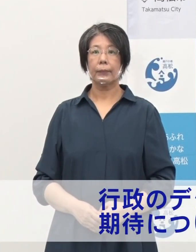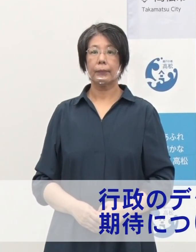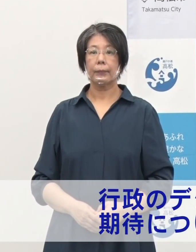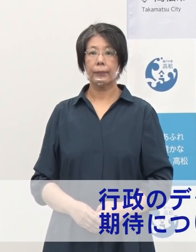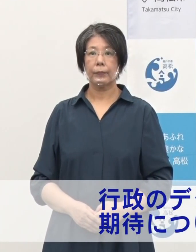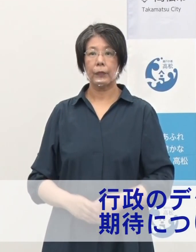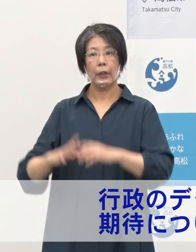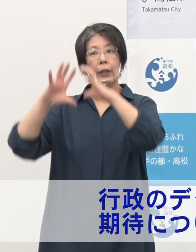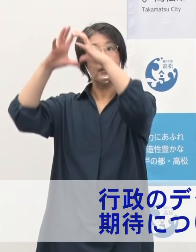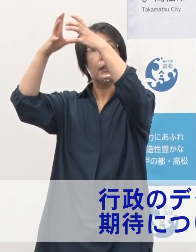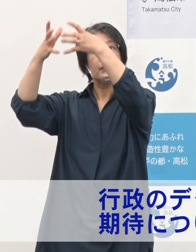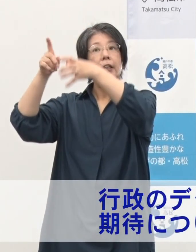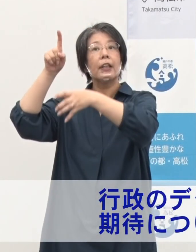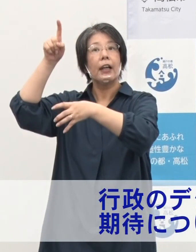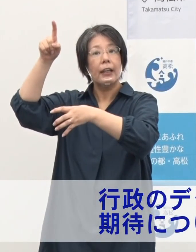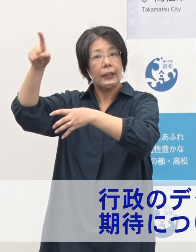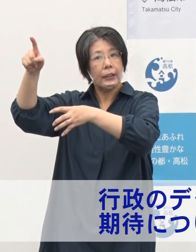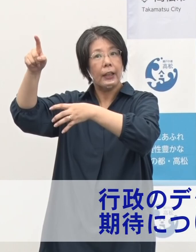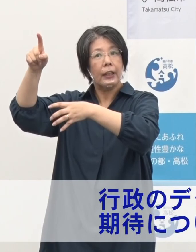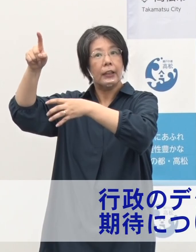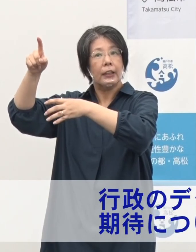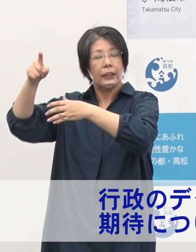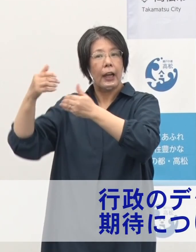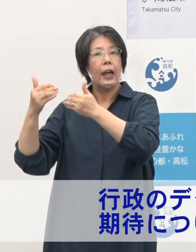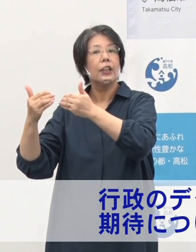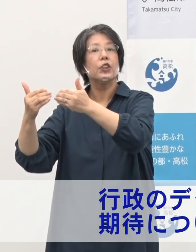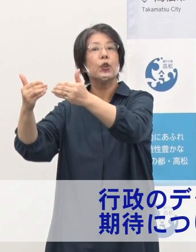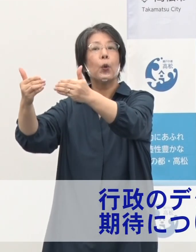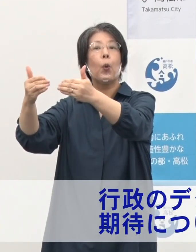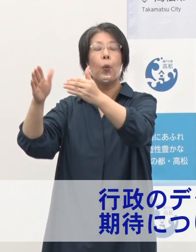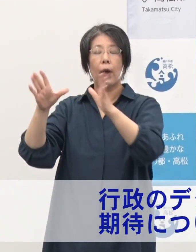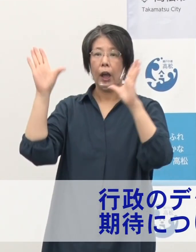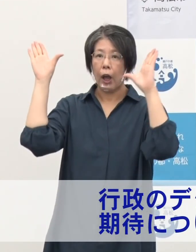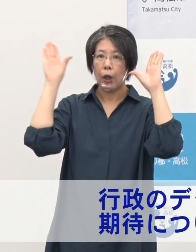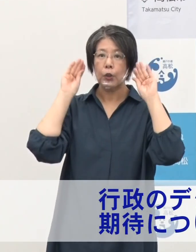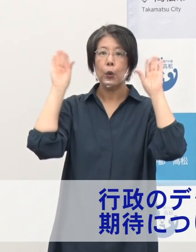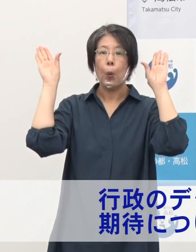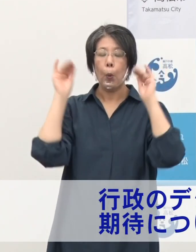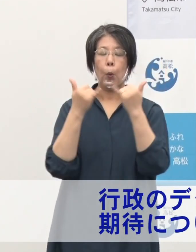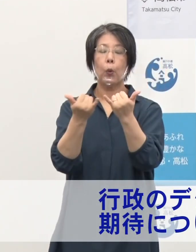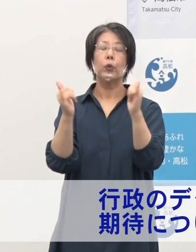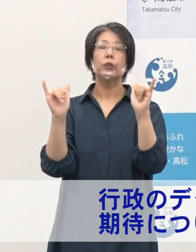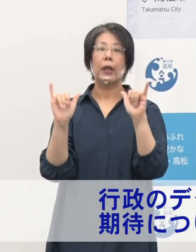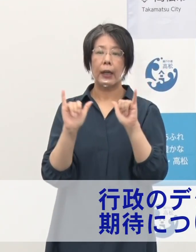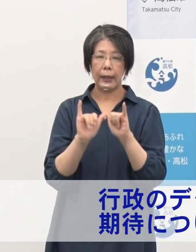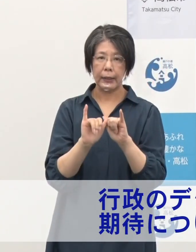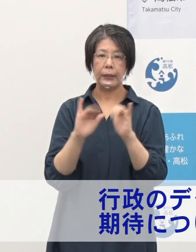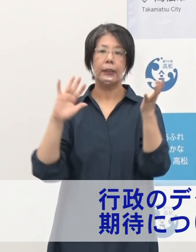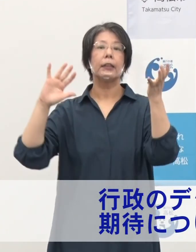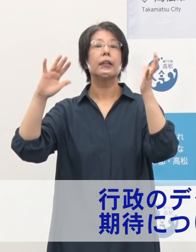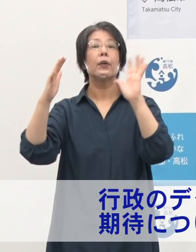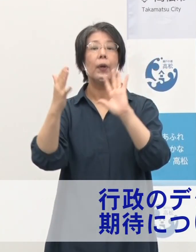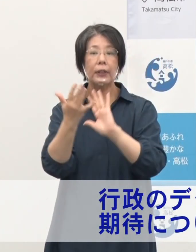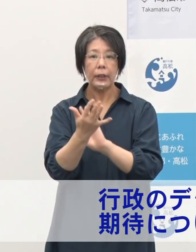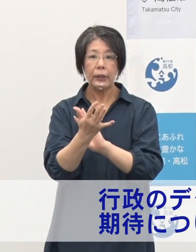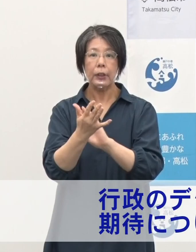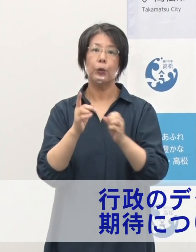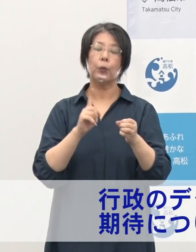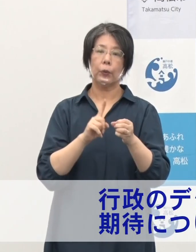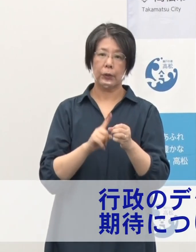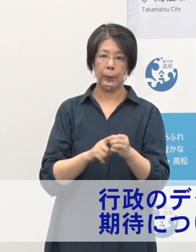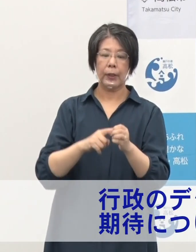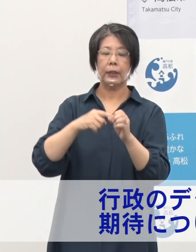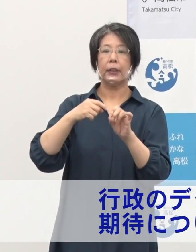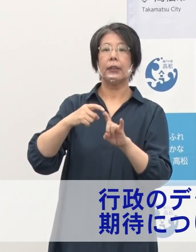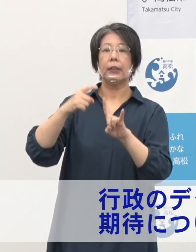世界的な動きといたしまして情報社会の到来ということで ict を活用した